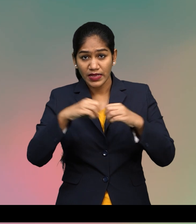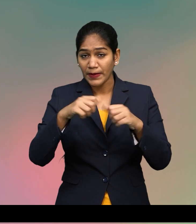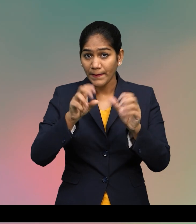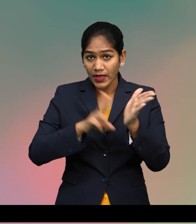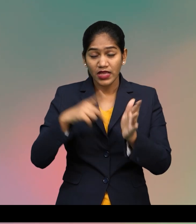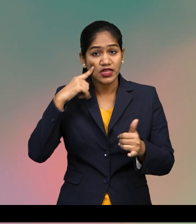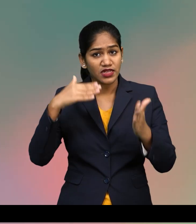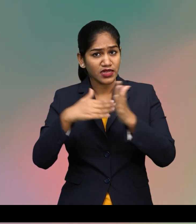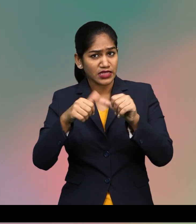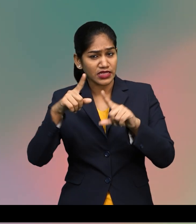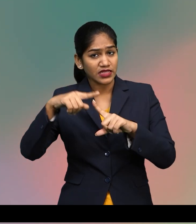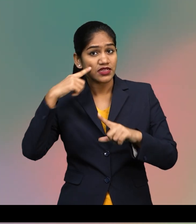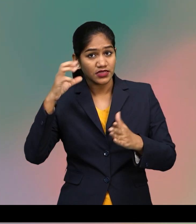అవకాశాలే కాదు, అనేక